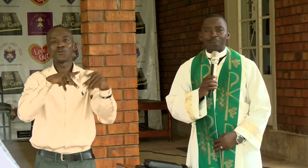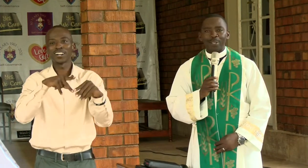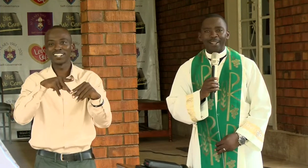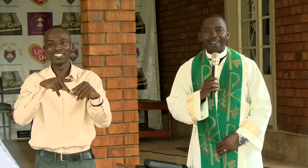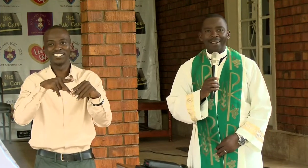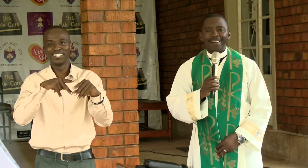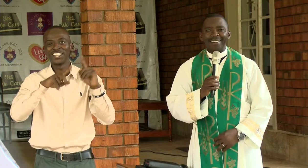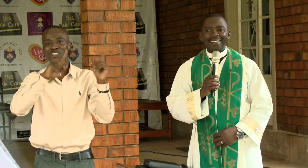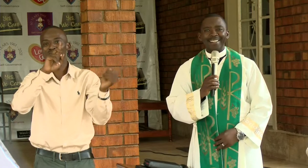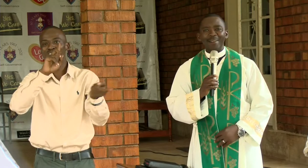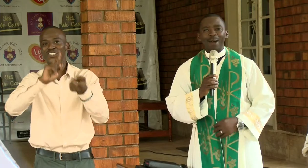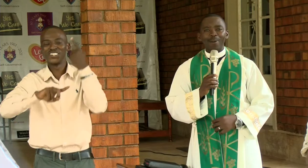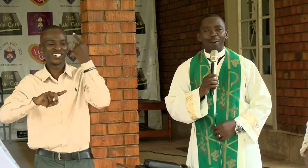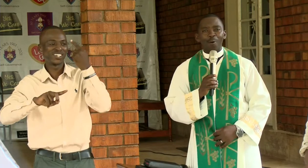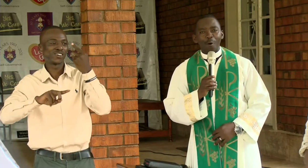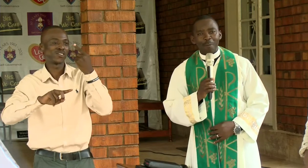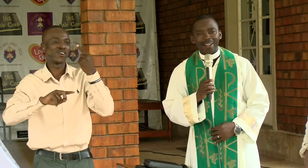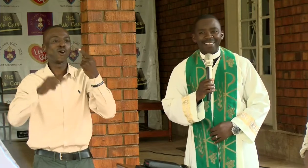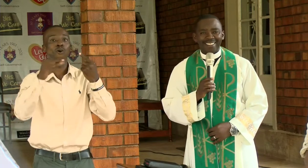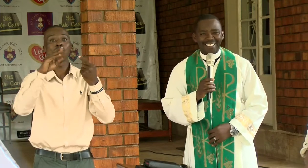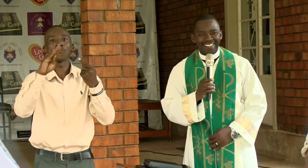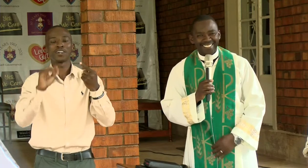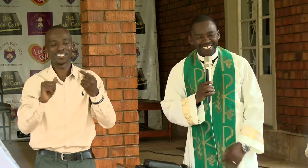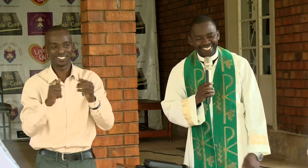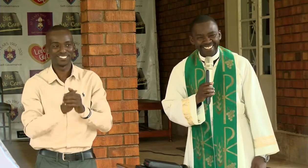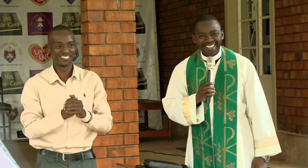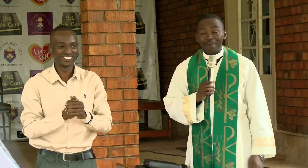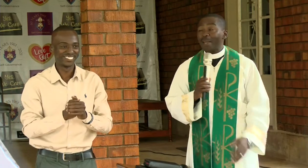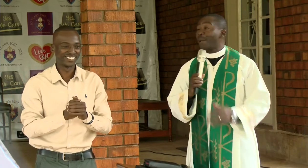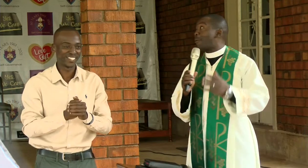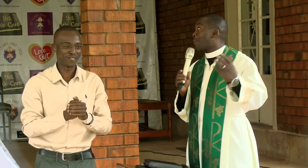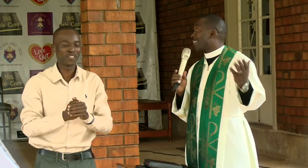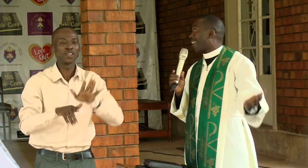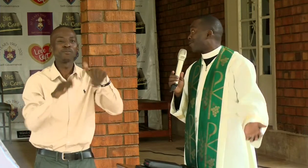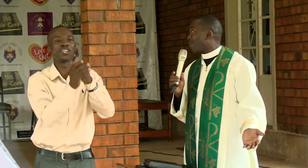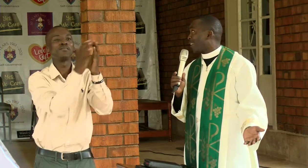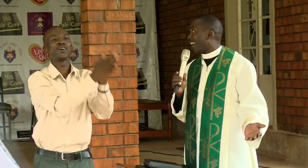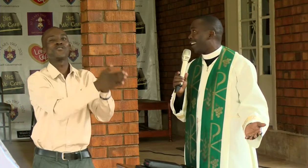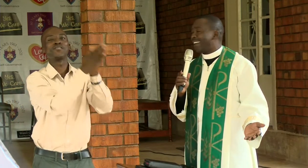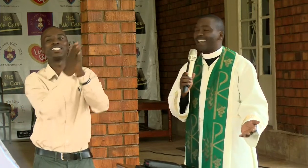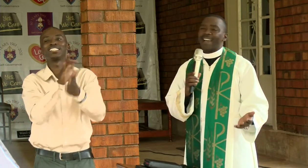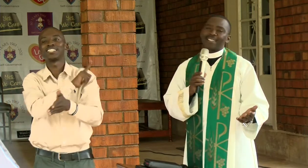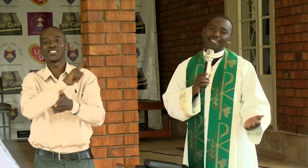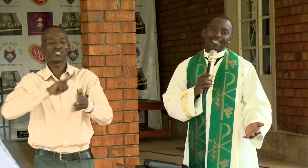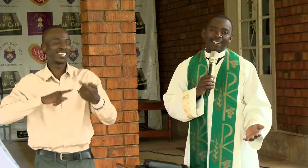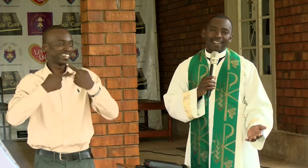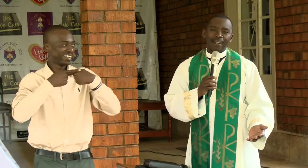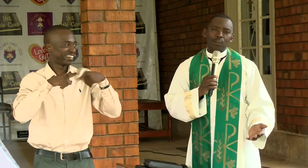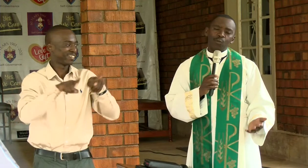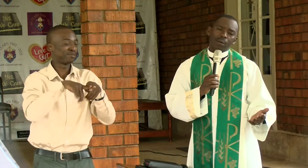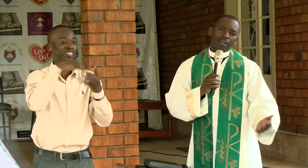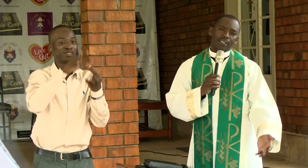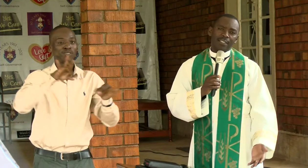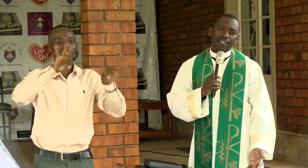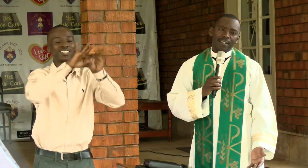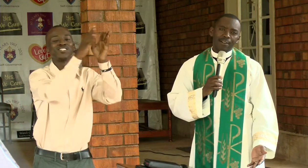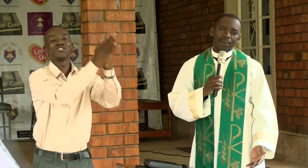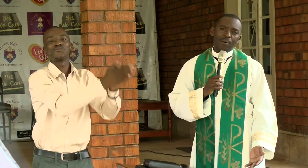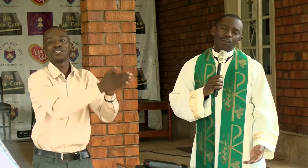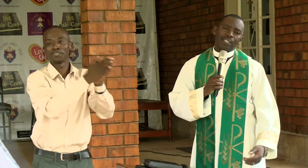newangula omupiira newangula gomba byonna byakwebaza Katonda naye ate n'ekirala